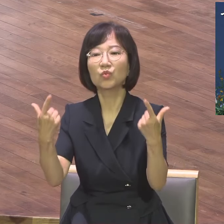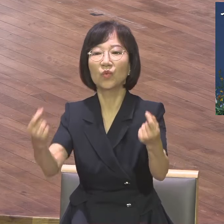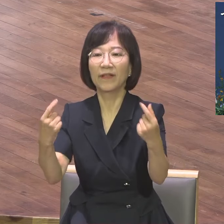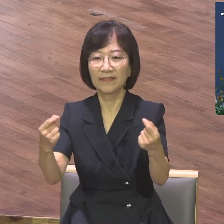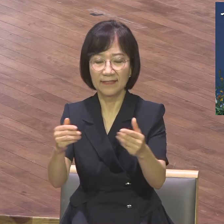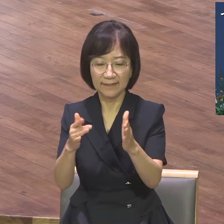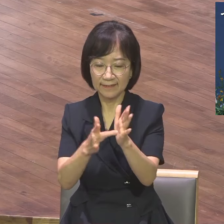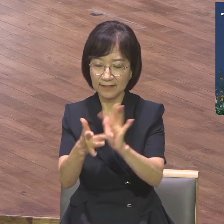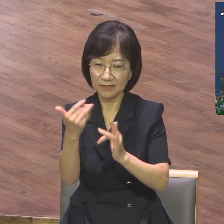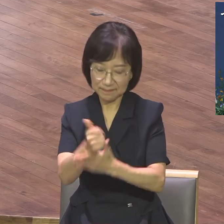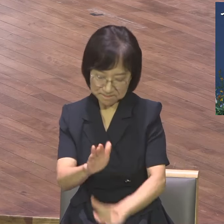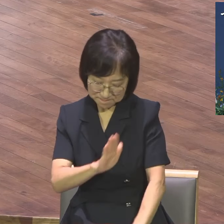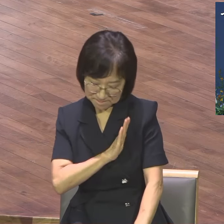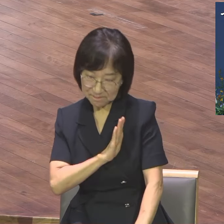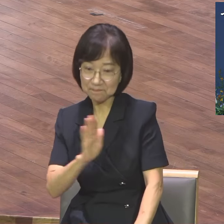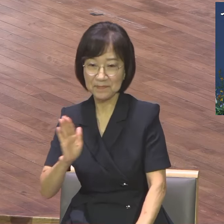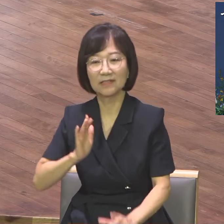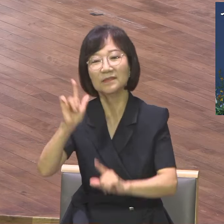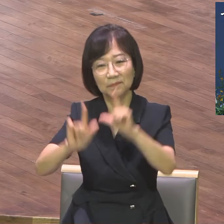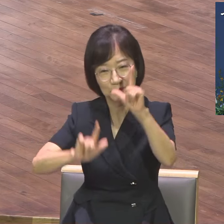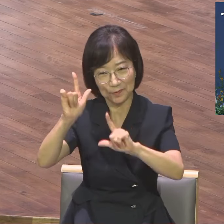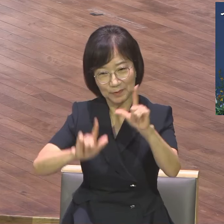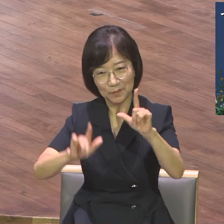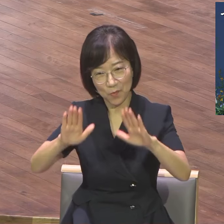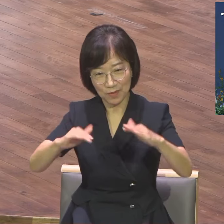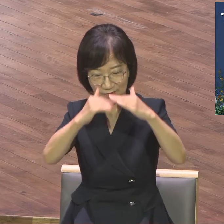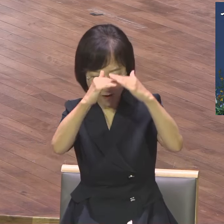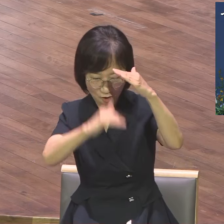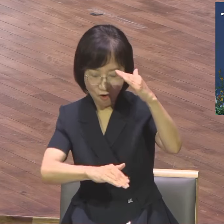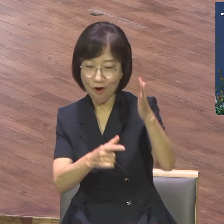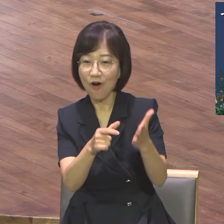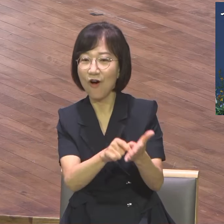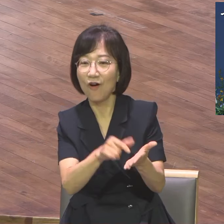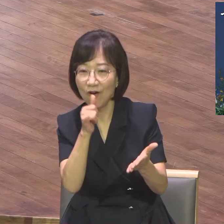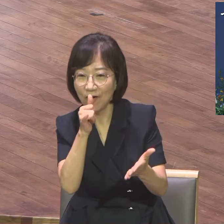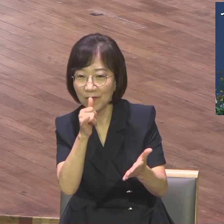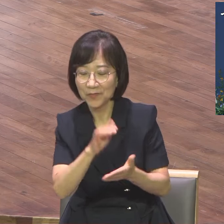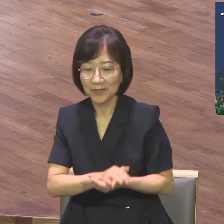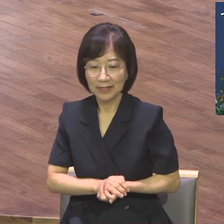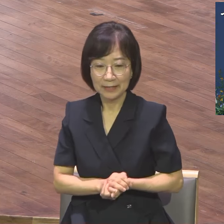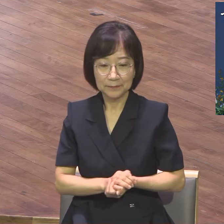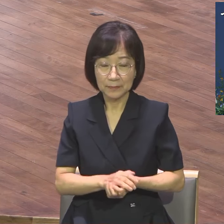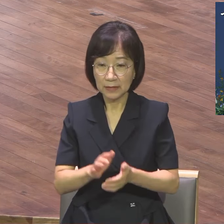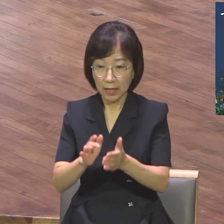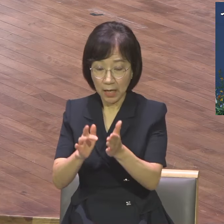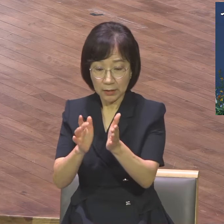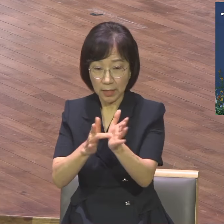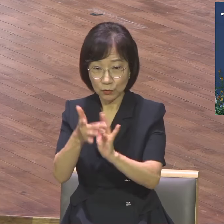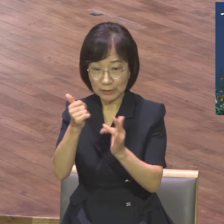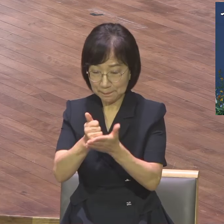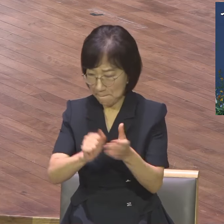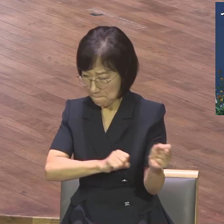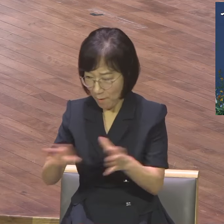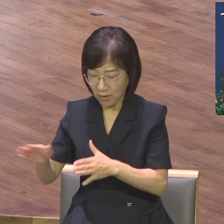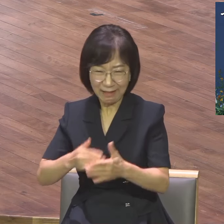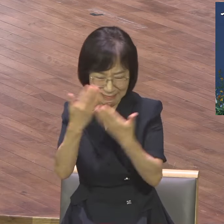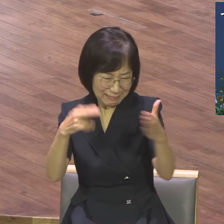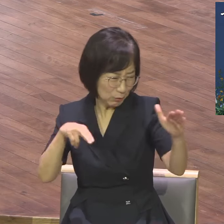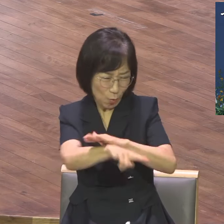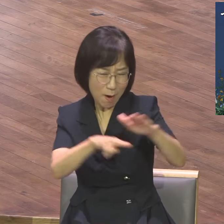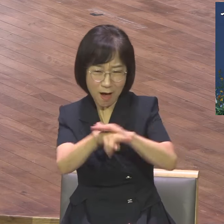예수님을 배신합니다. 보면 50절에 보면 제자들이 다 예수를 버리고 도망하는지라.